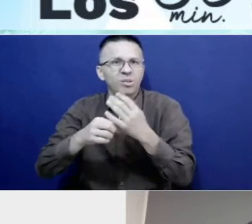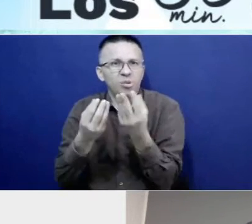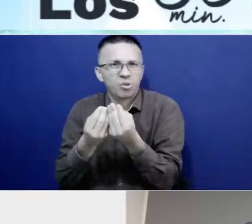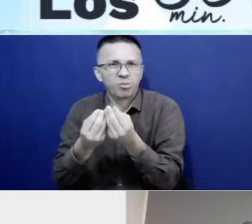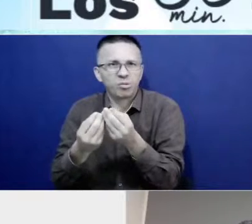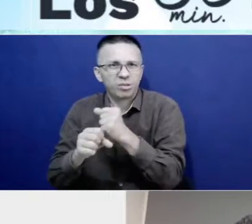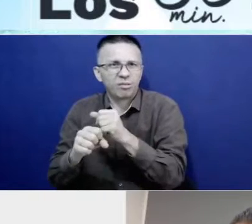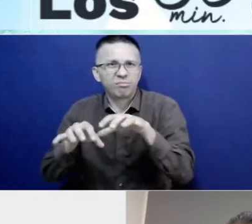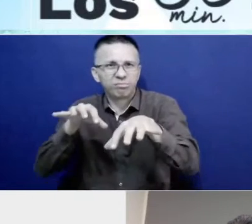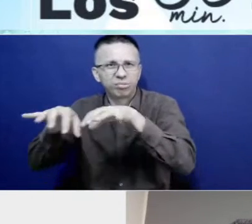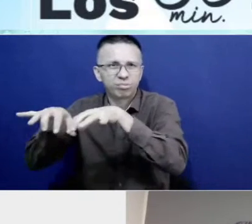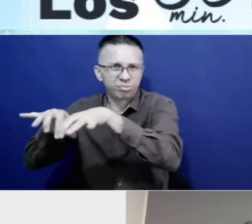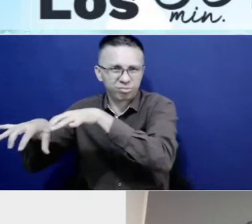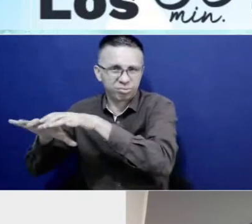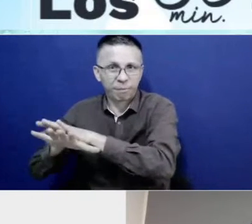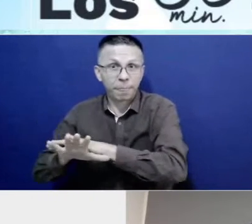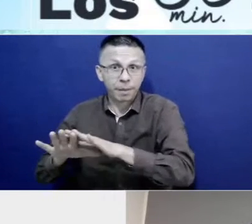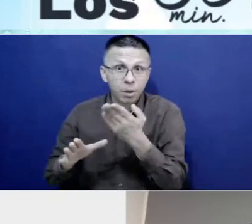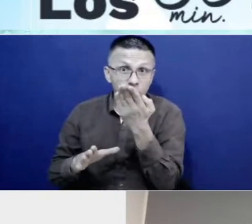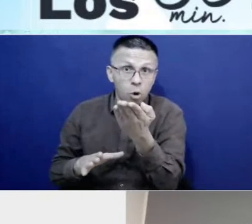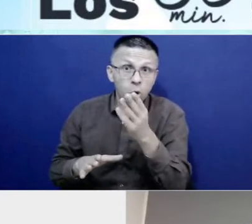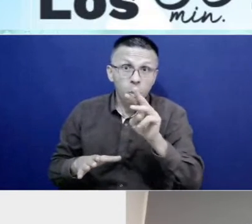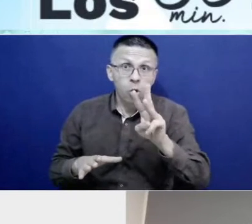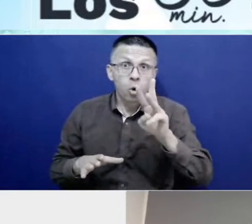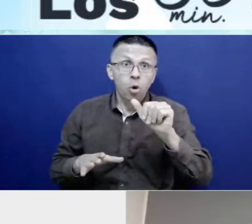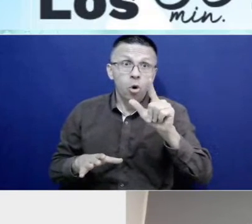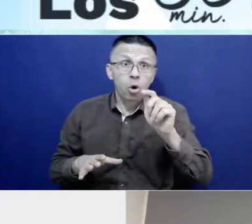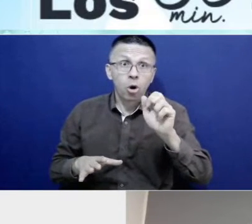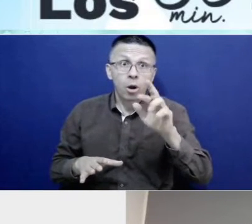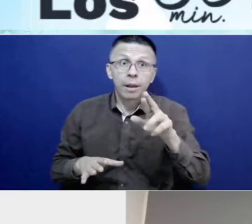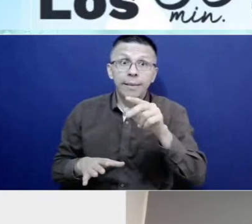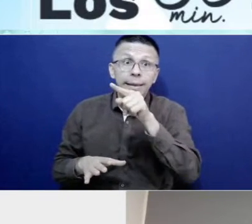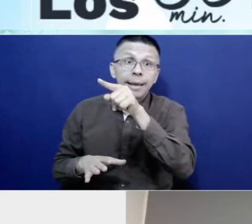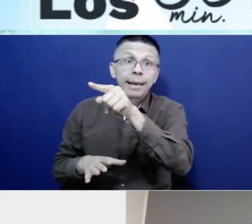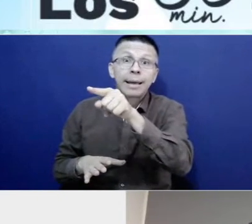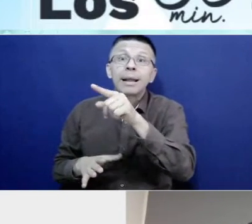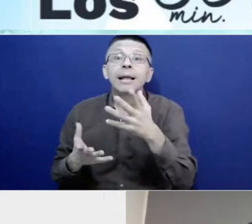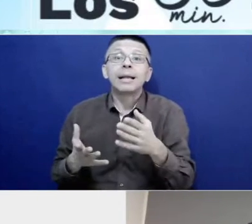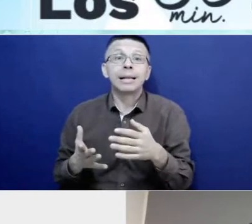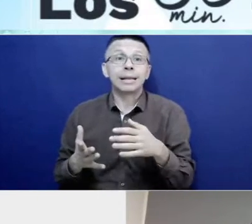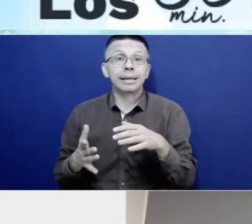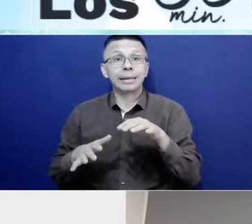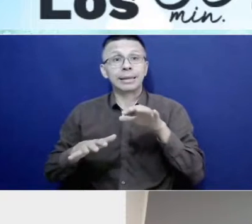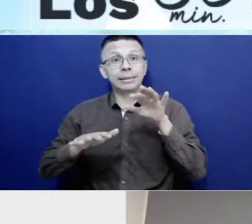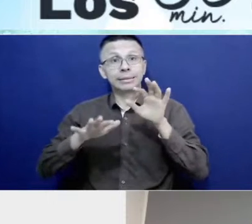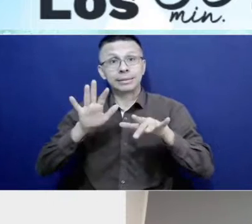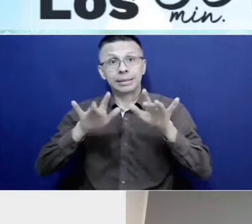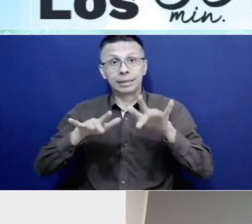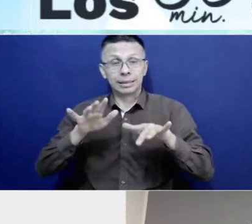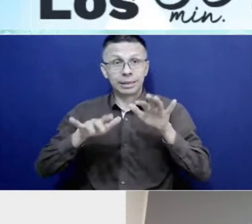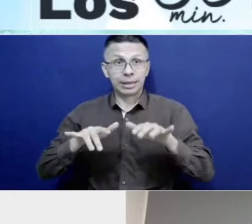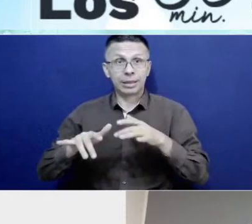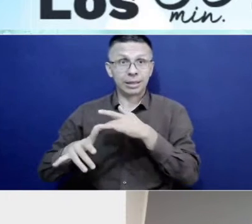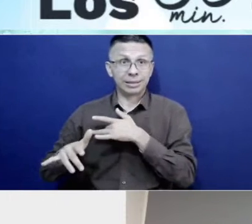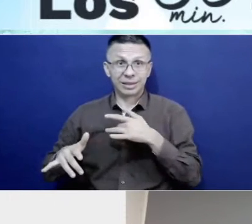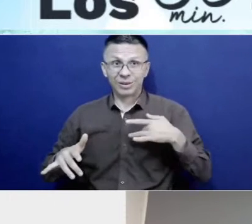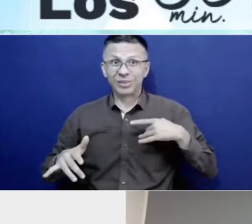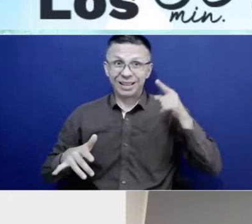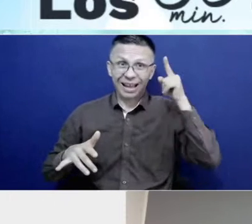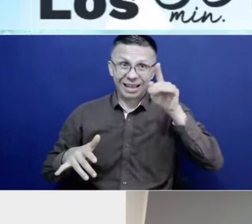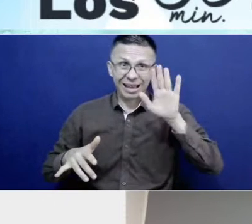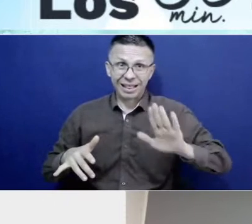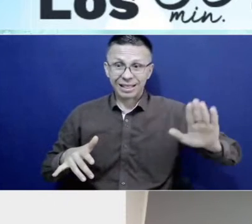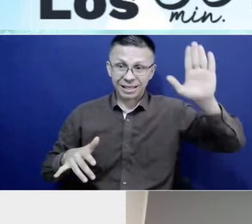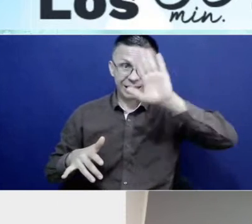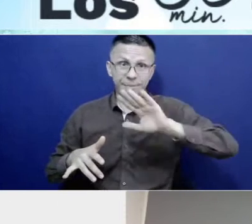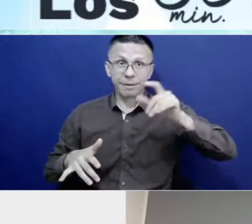al doctor Walter, quiero decirles que el doctor Walter es secretario de salud en el departamento de Córdoba. Él se formó